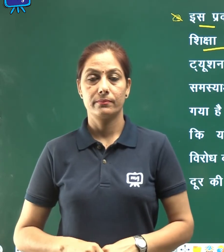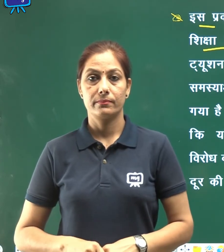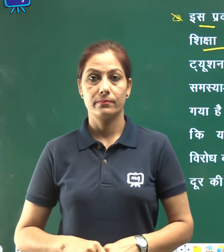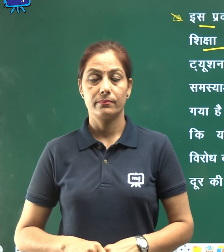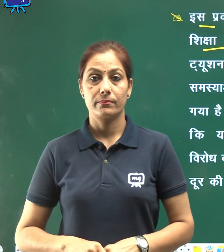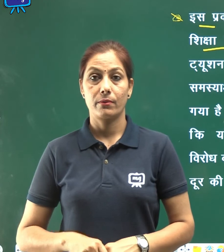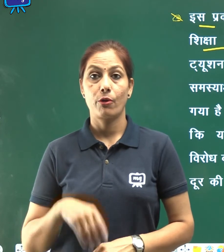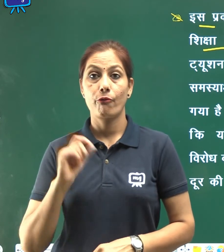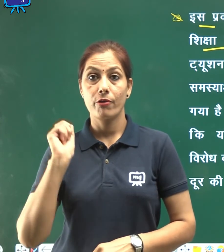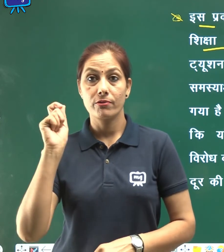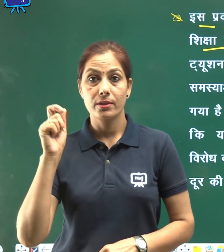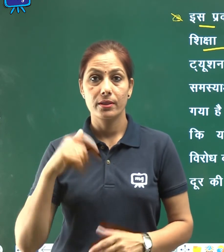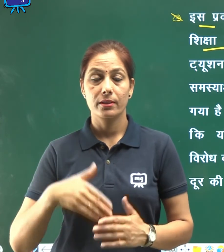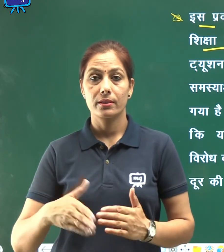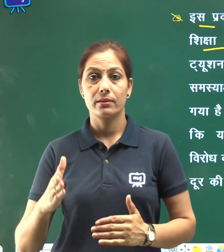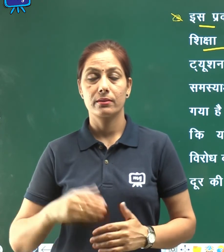व्यवसायीकरण,